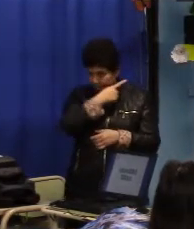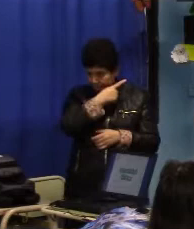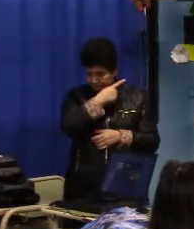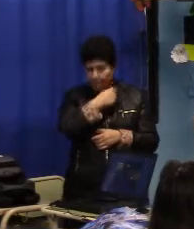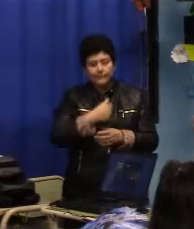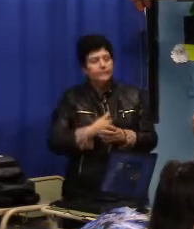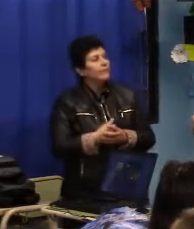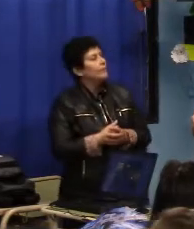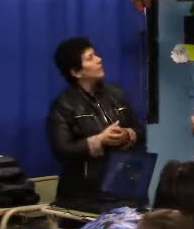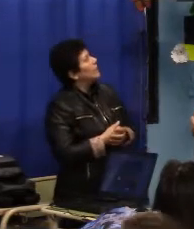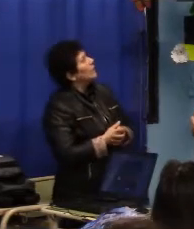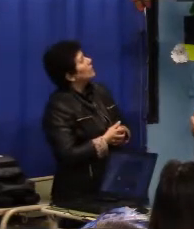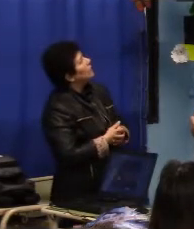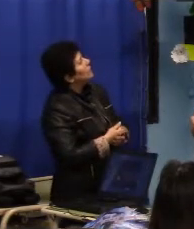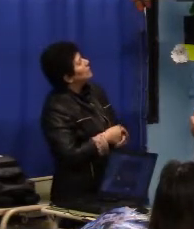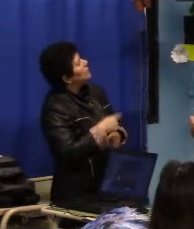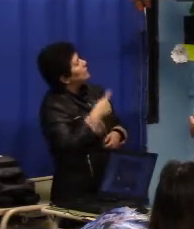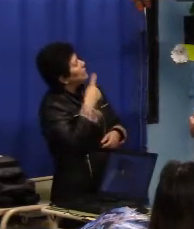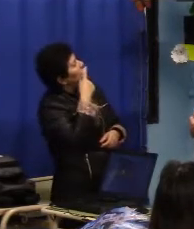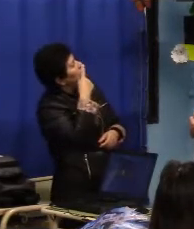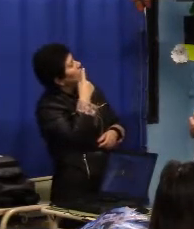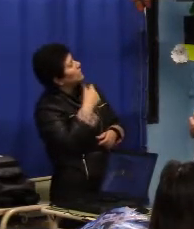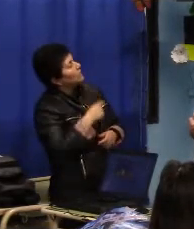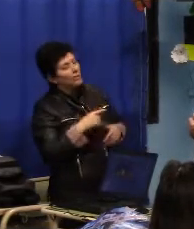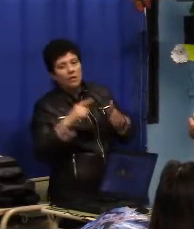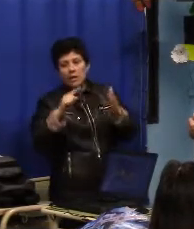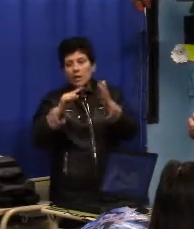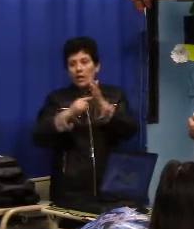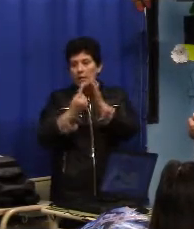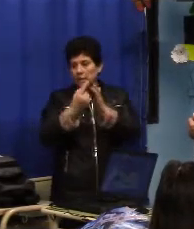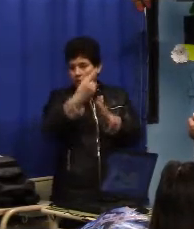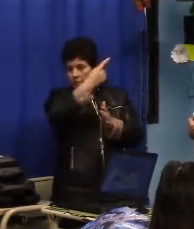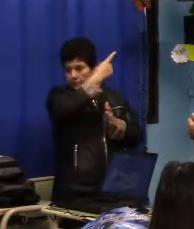judía. Ahí, Buenos Aires.